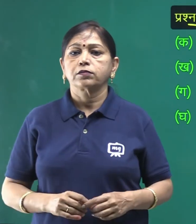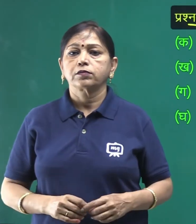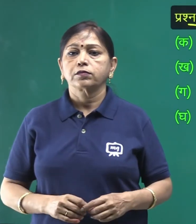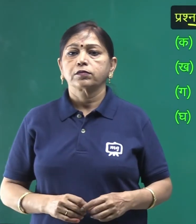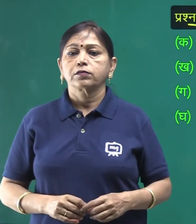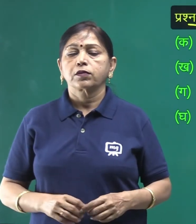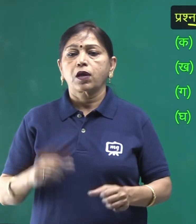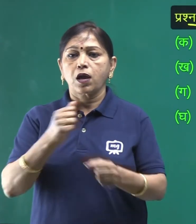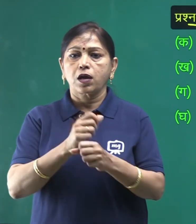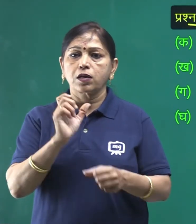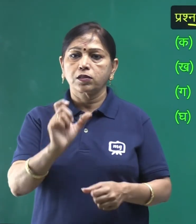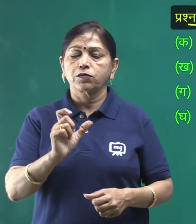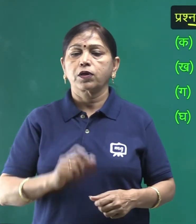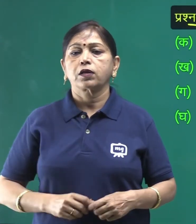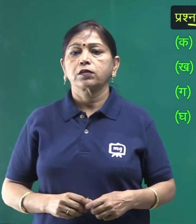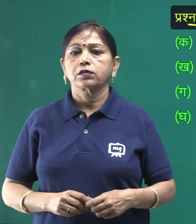घनत्व का,